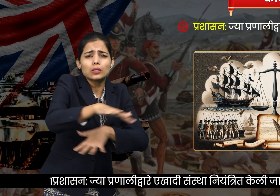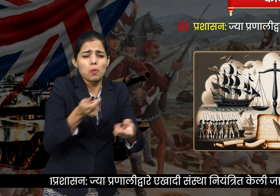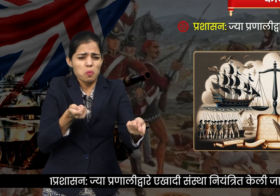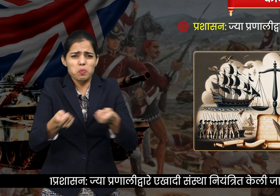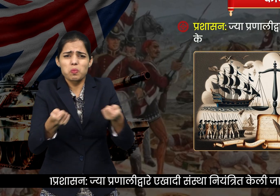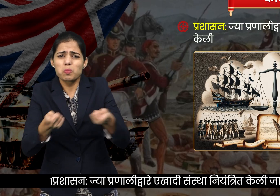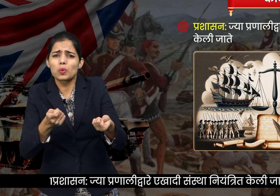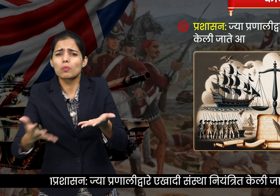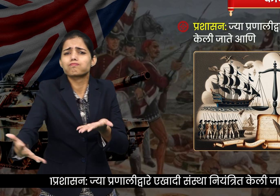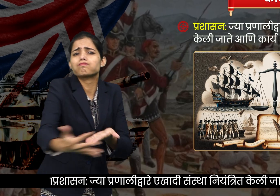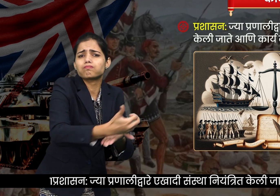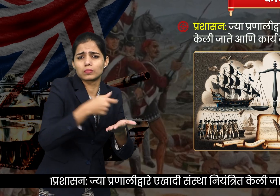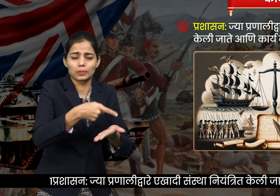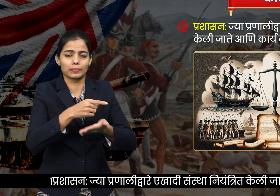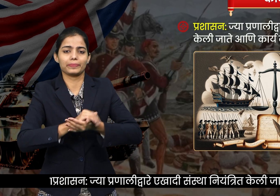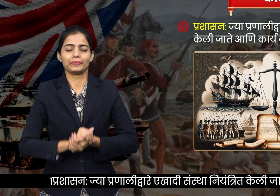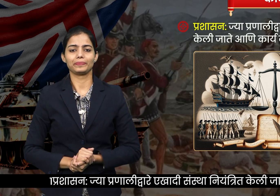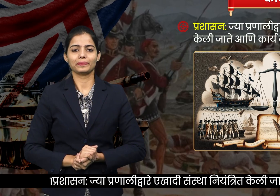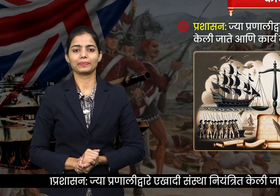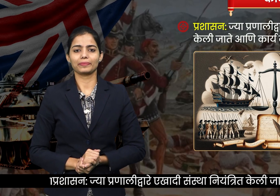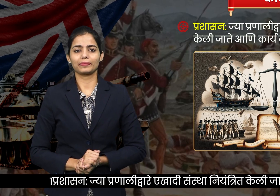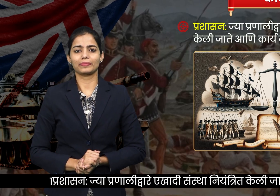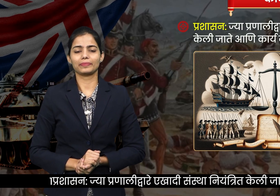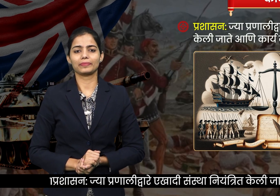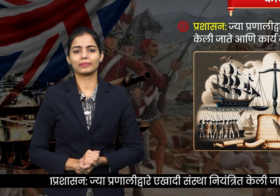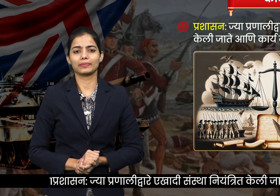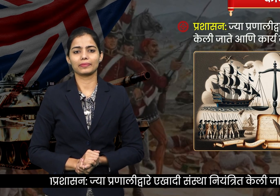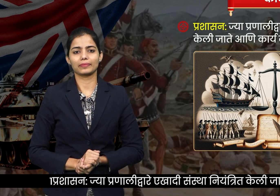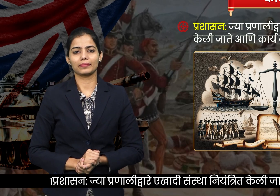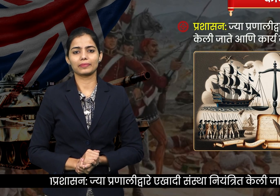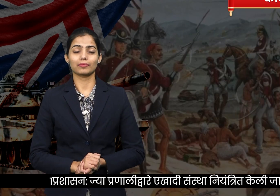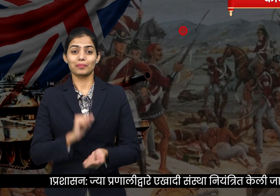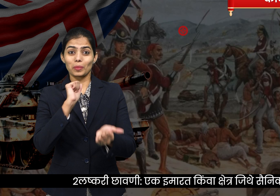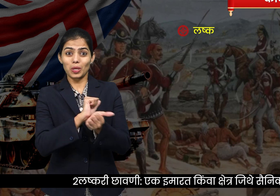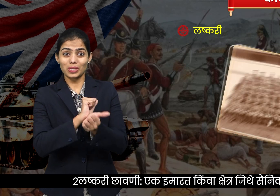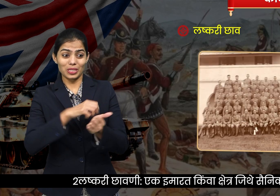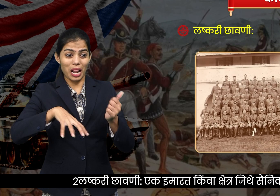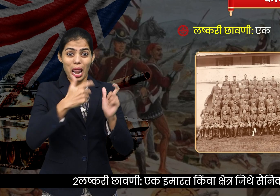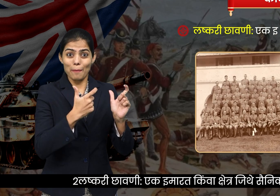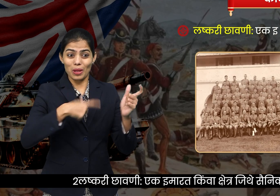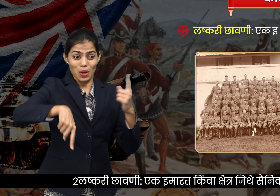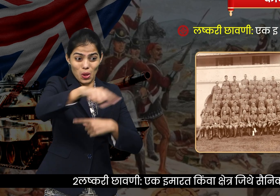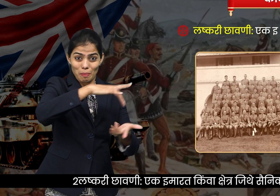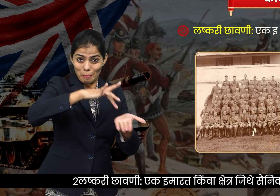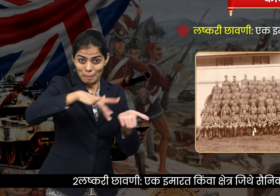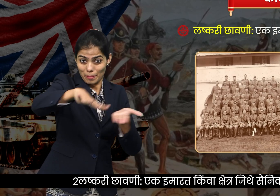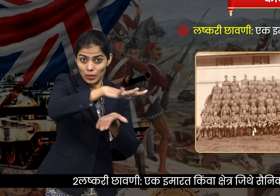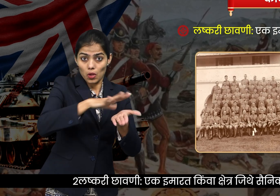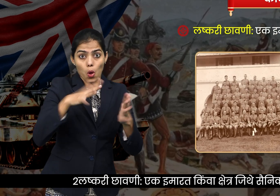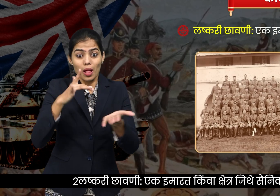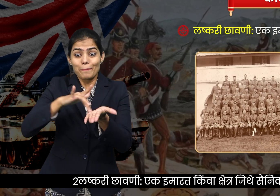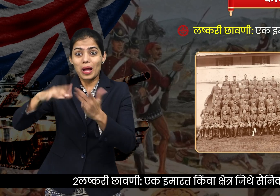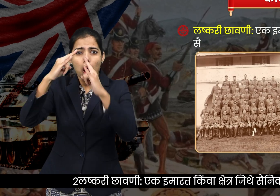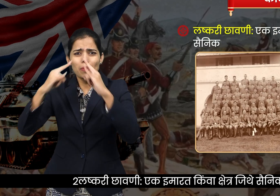प्रणालीद्वारे एखादी संस्था नियंत्रित केली जाते आणि चालते. लष्करी छावणी, एक इमारत